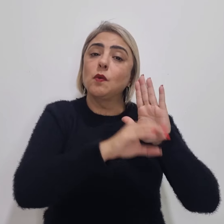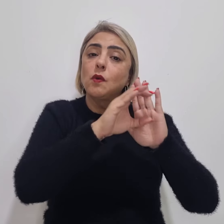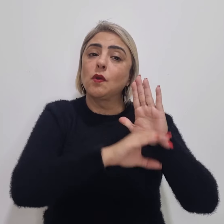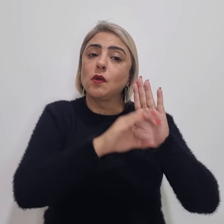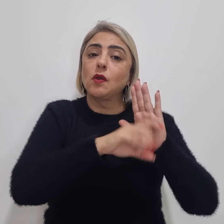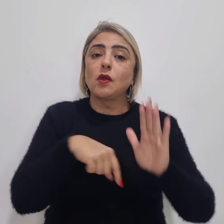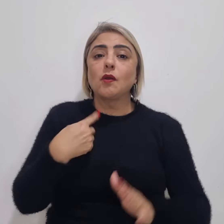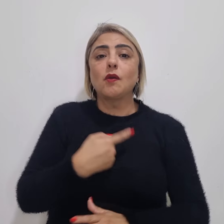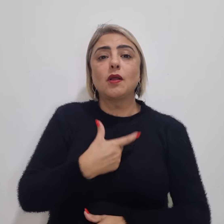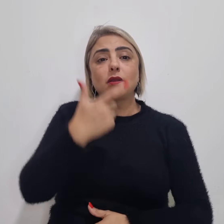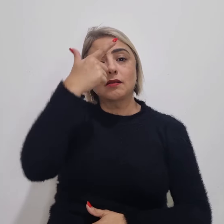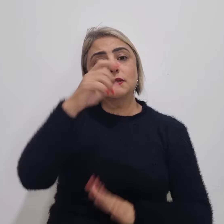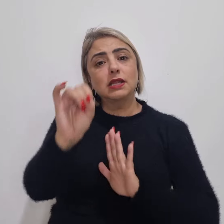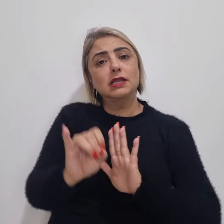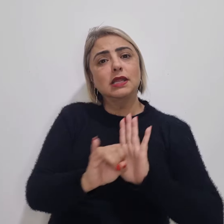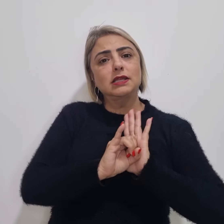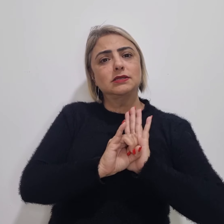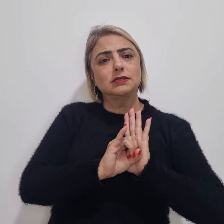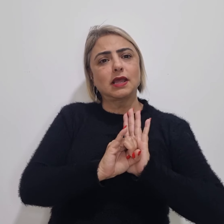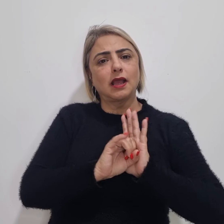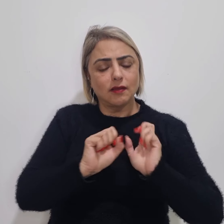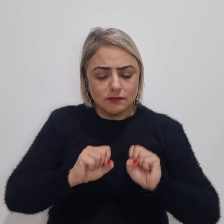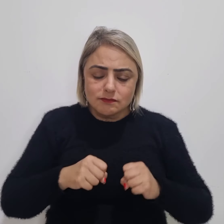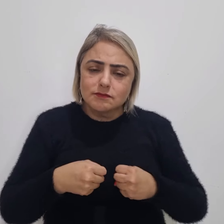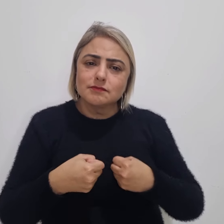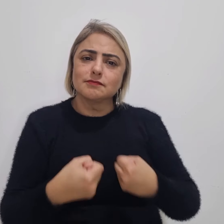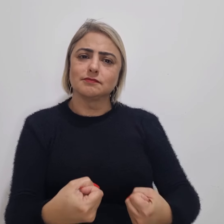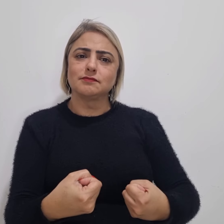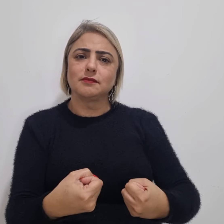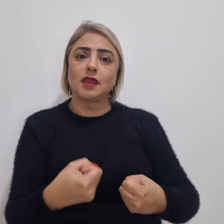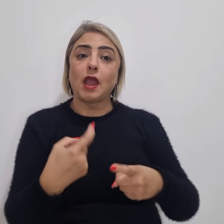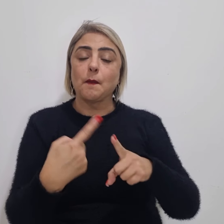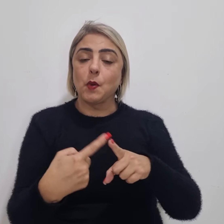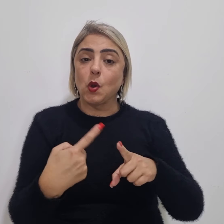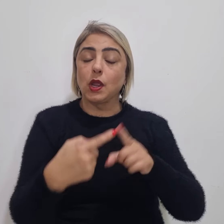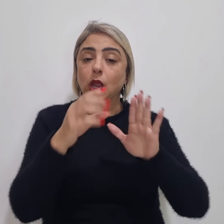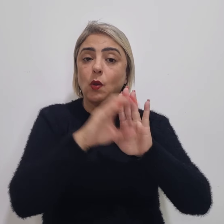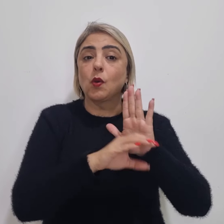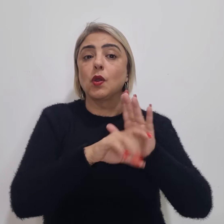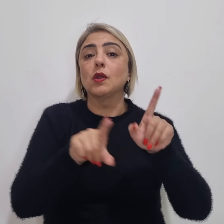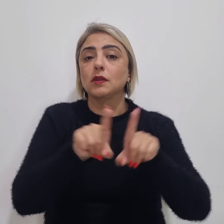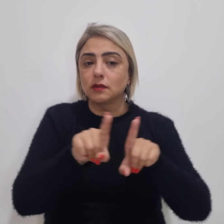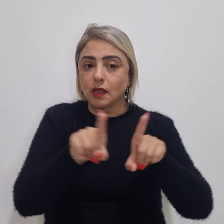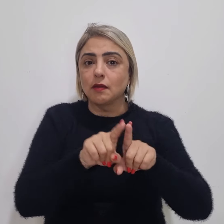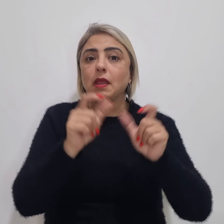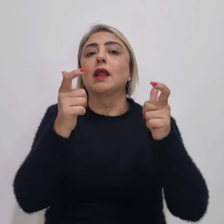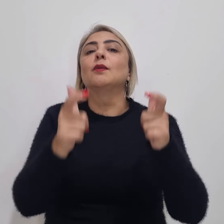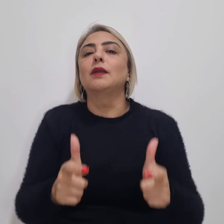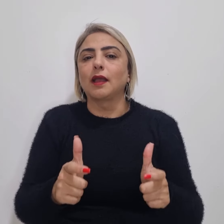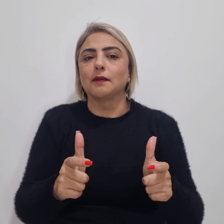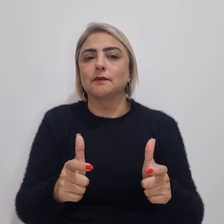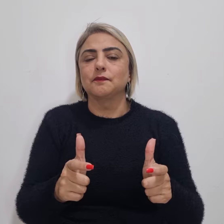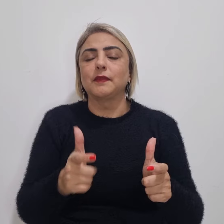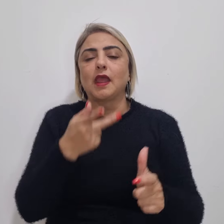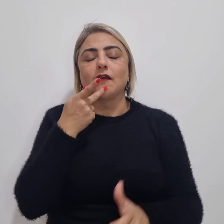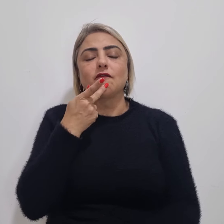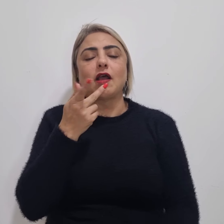a nossa cara, com a nossa defesa, porque currículo também é território. Finaliza a